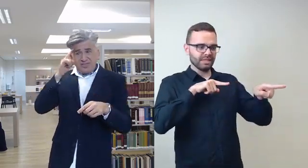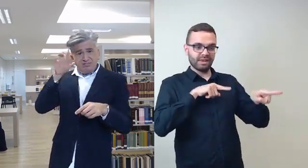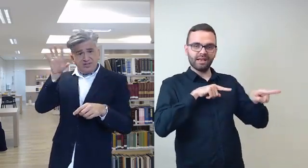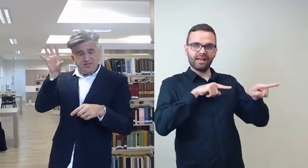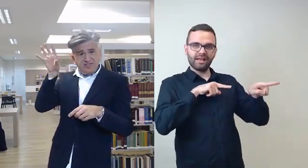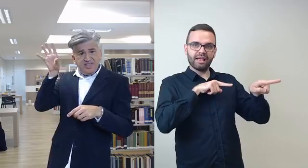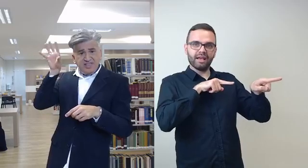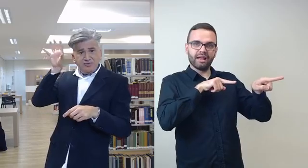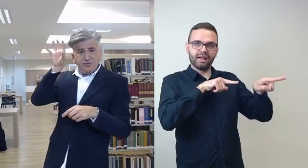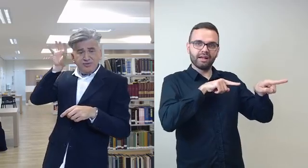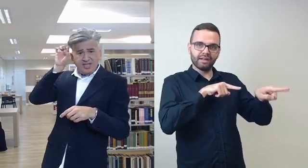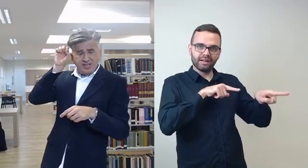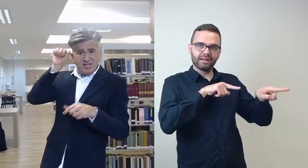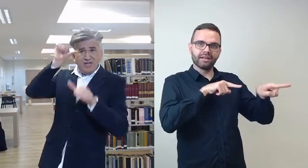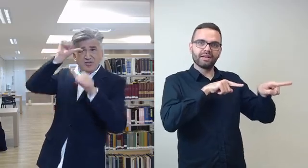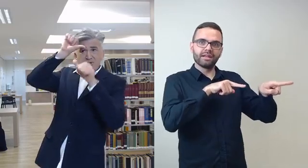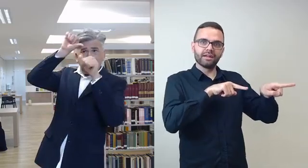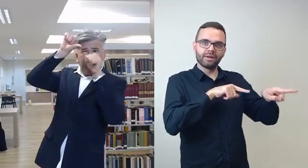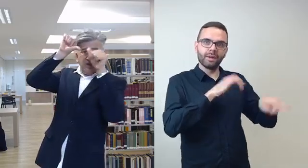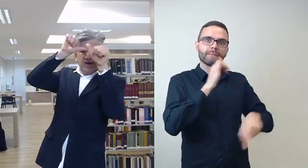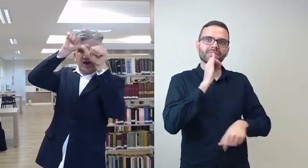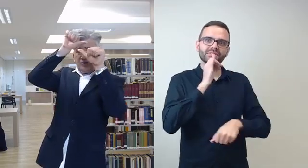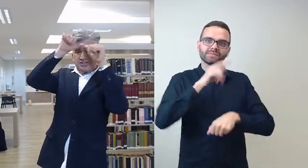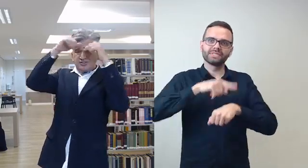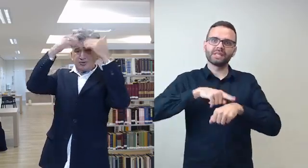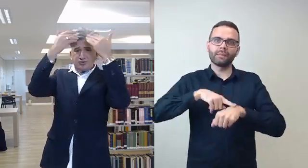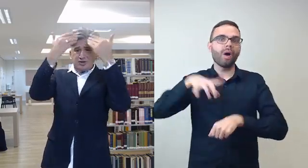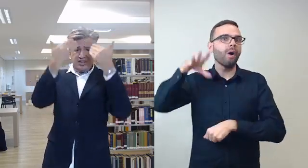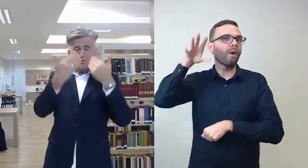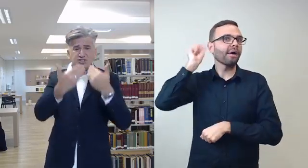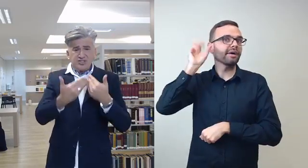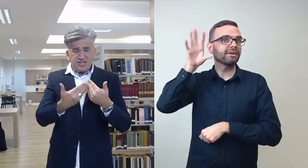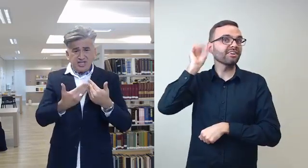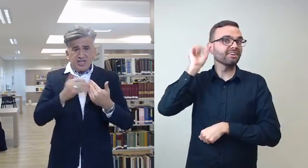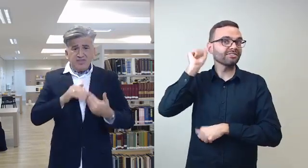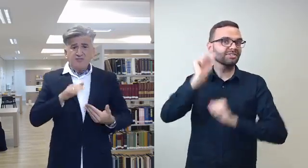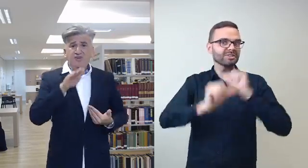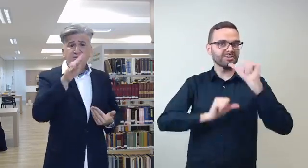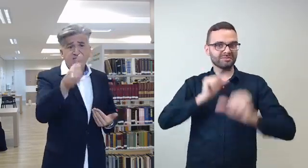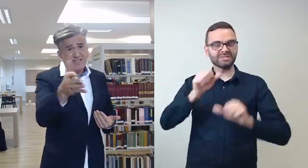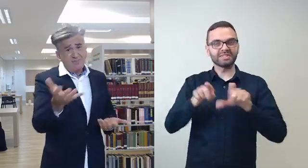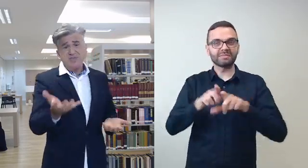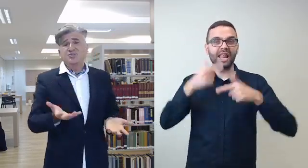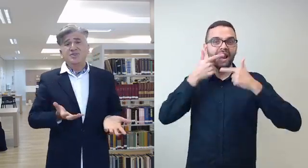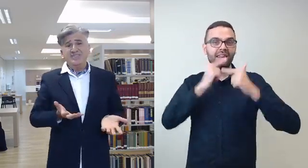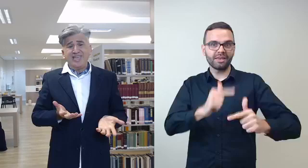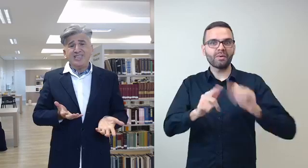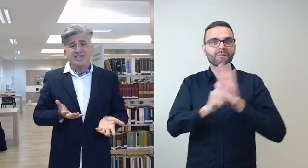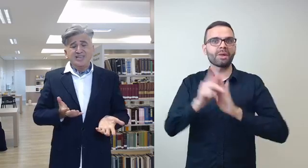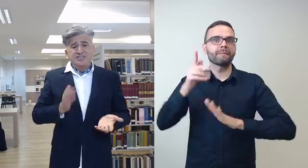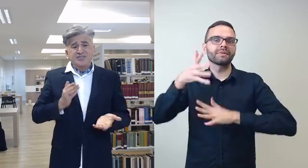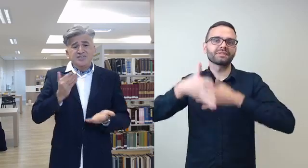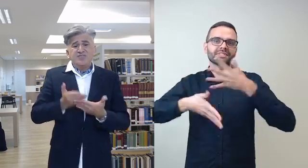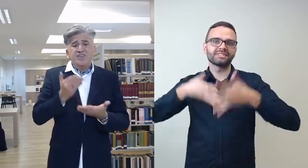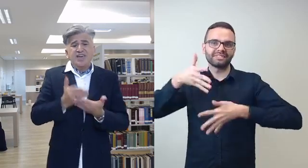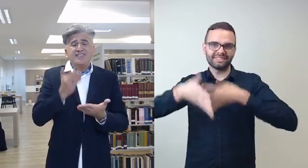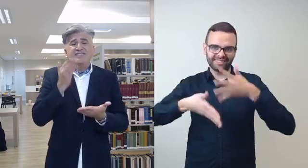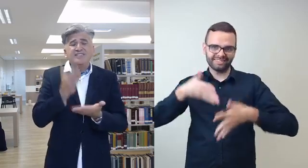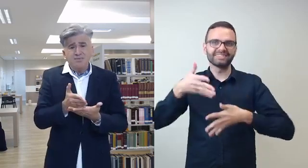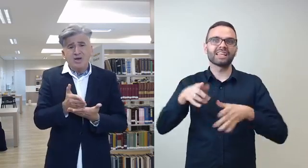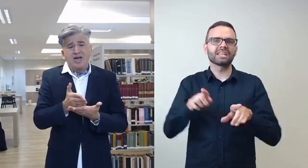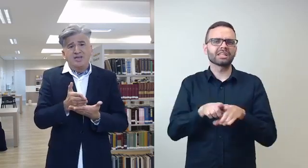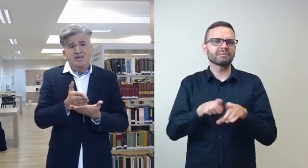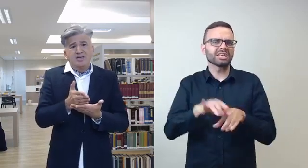um tempo de fazer a escuta, trocar para outra estrutura linguística, de forma que essa pessoa entenda. Se você ficar